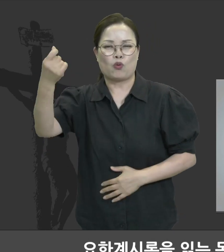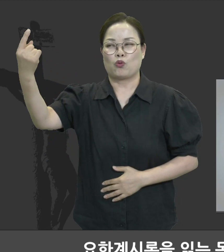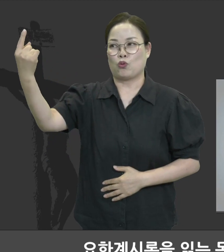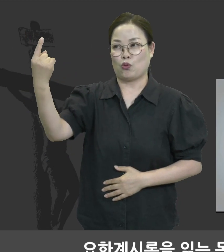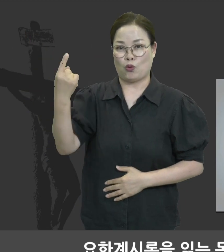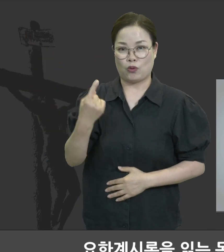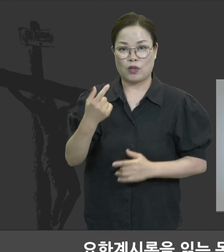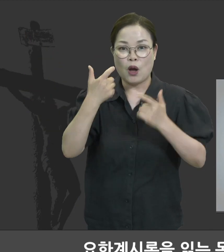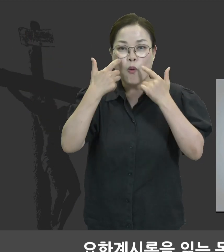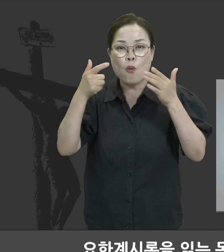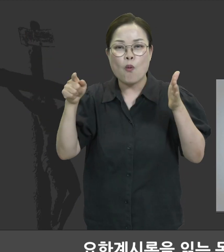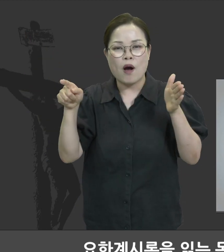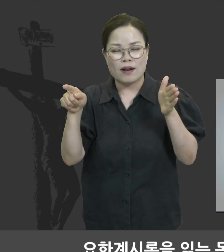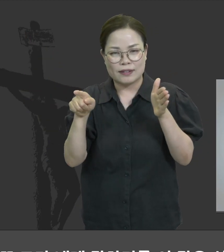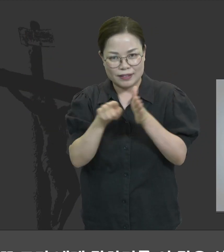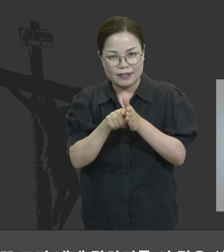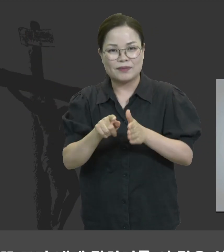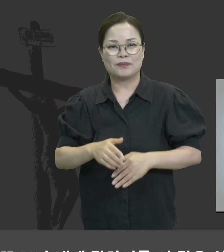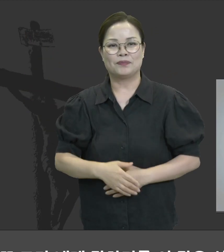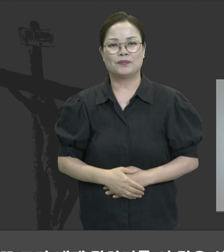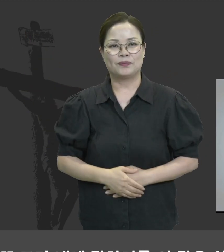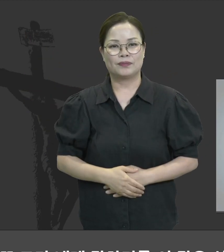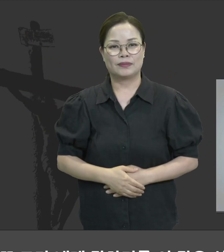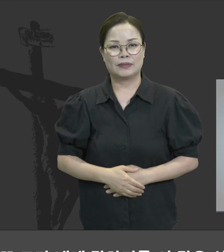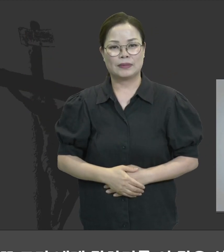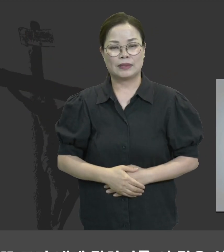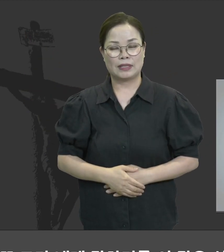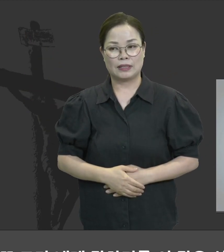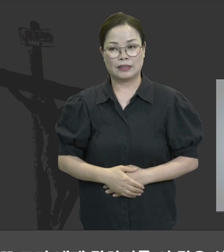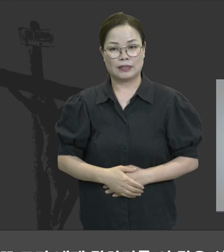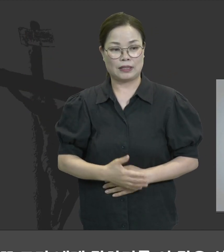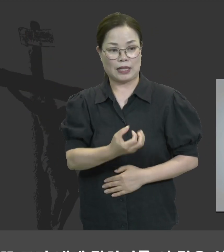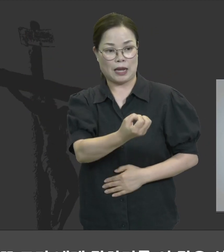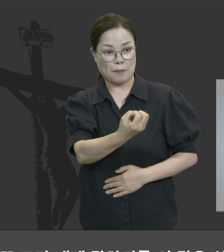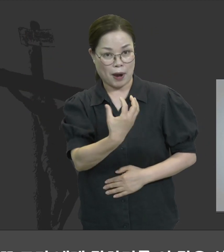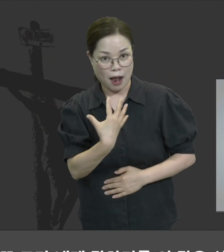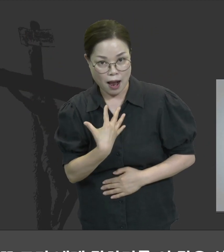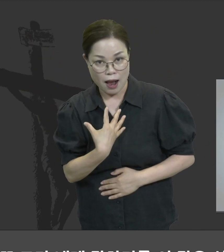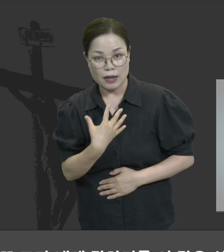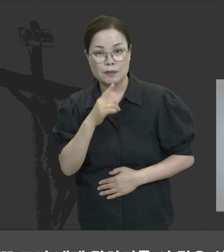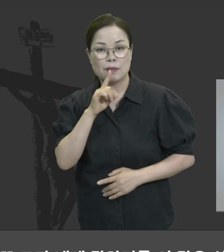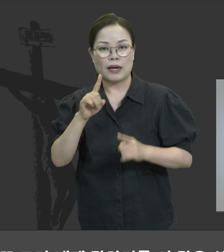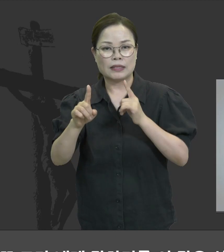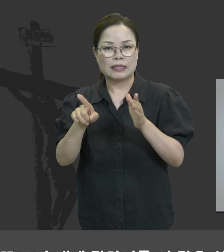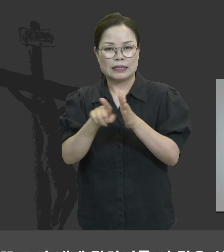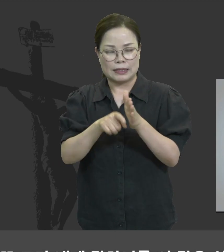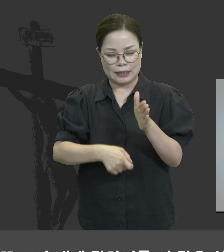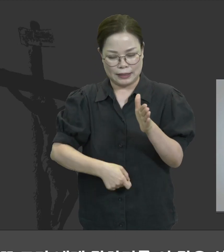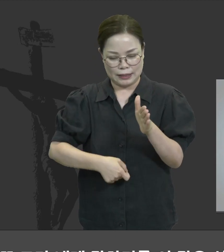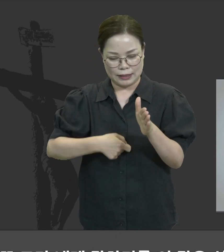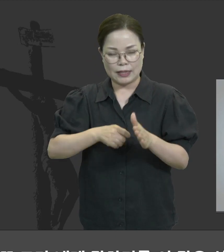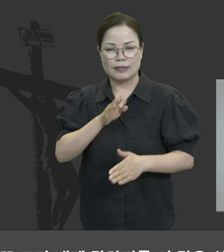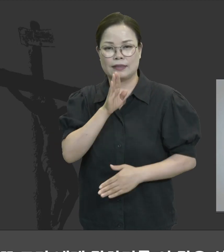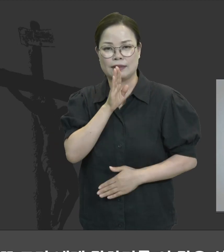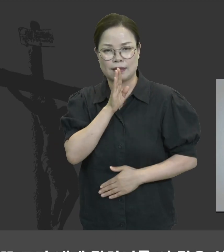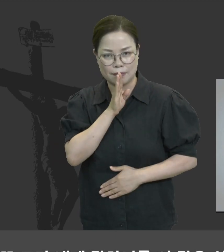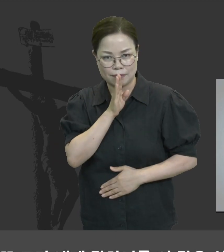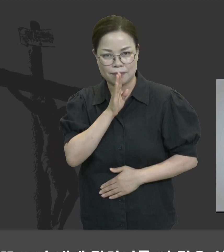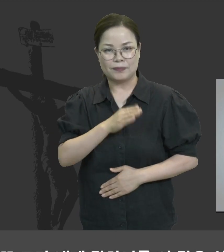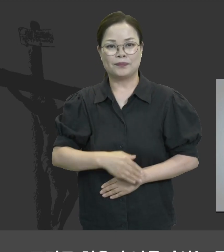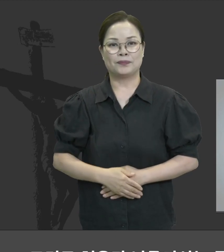것임을 확신하게 합니다. 또 그가 내게 말하기를 이 말은 신실하고